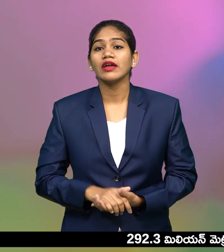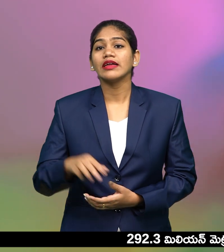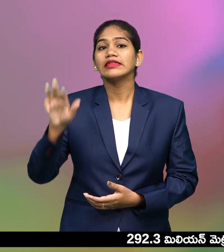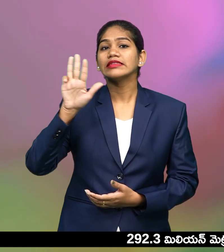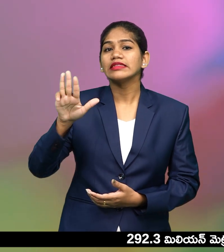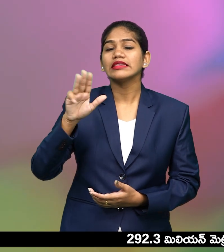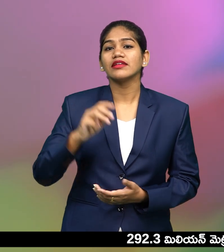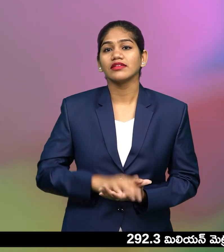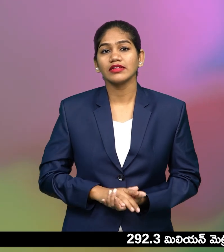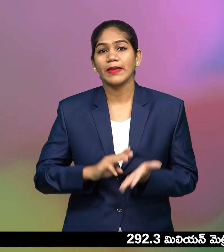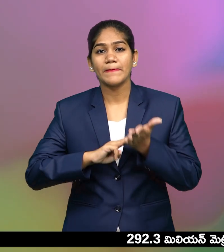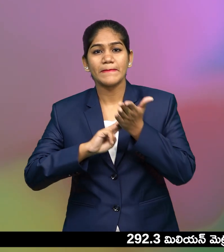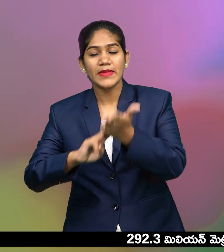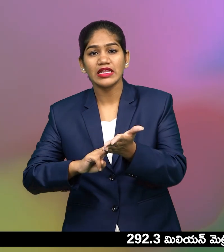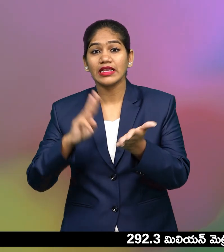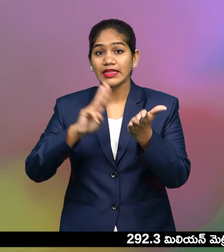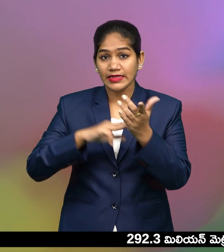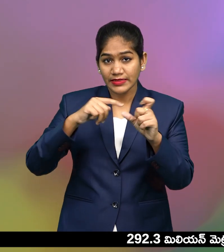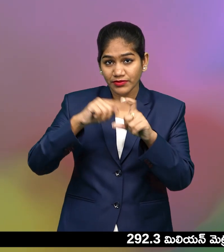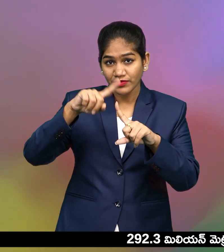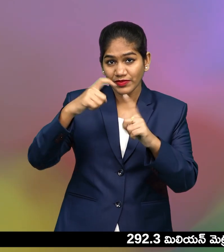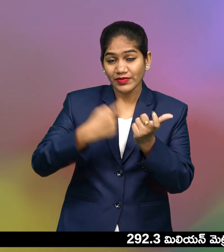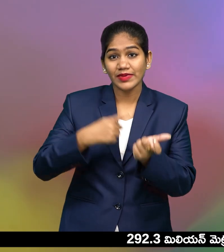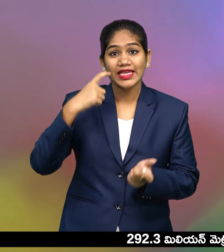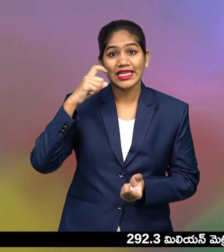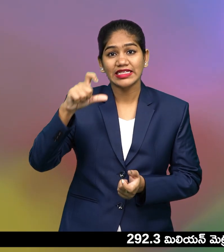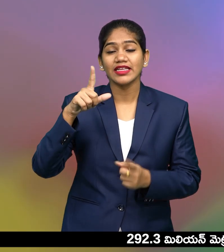292.3 మిలియన్ మెట్రిక్ టన్నులుగా అంచనా వేయబడింది.